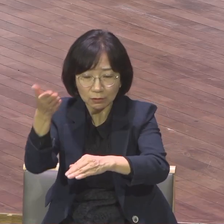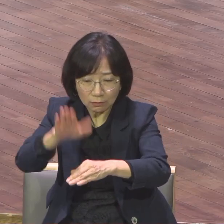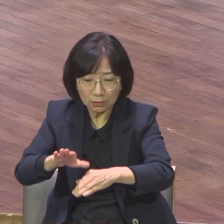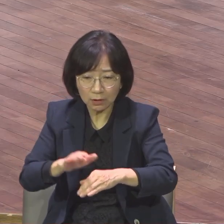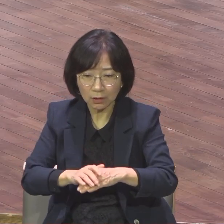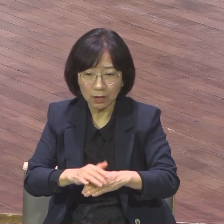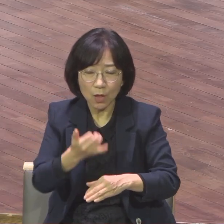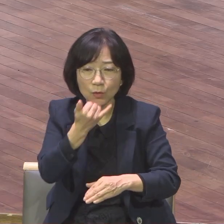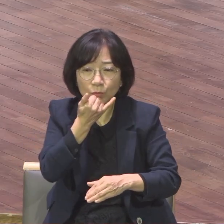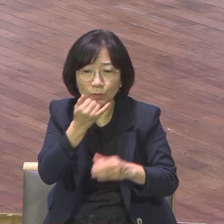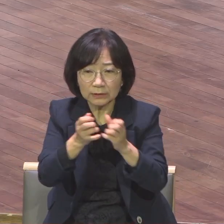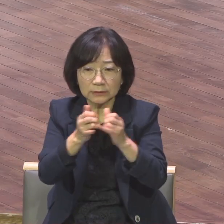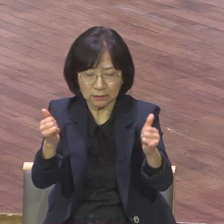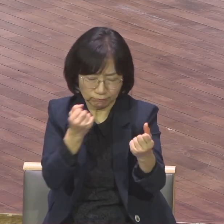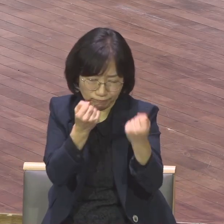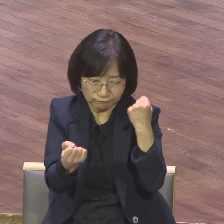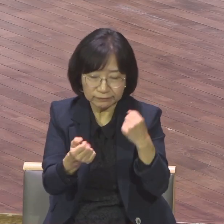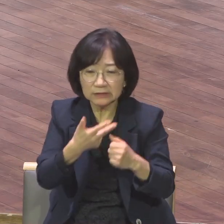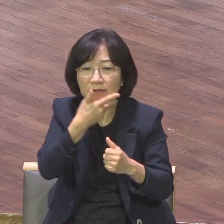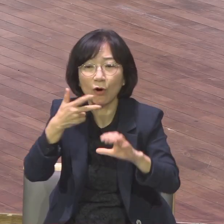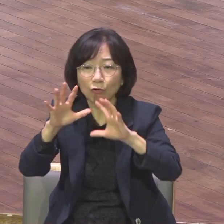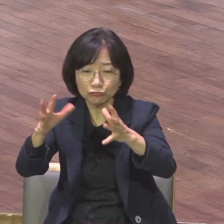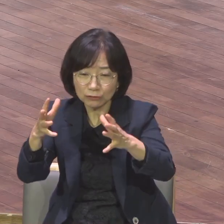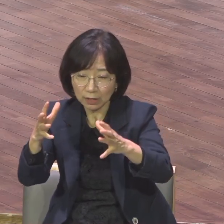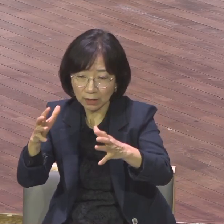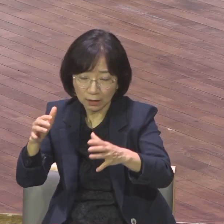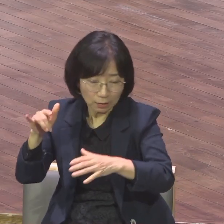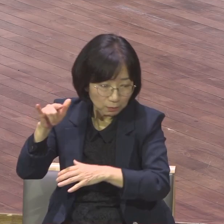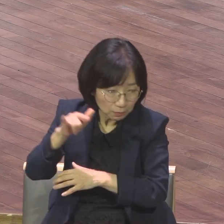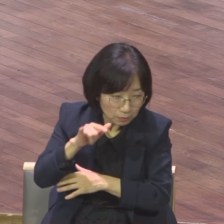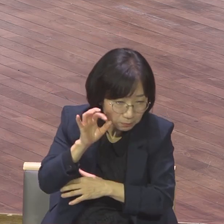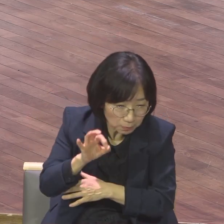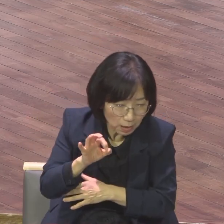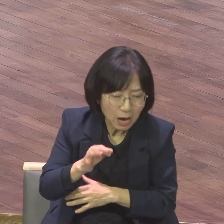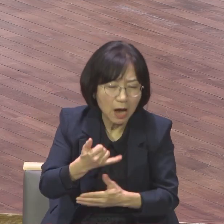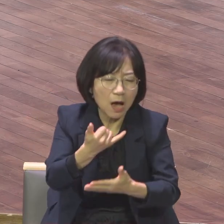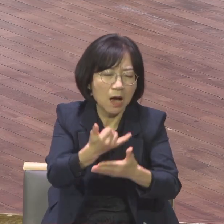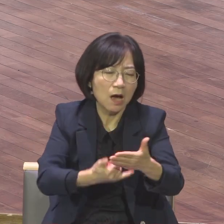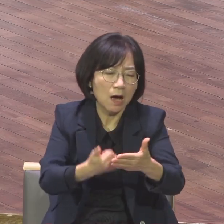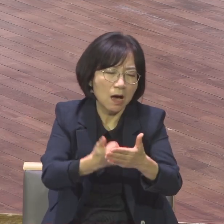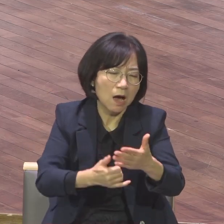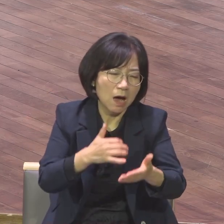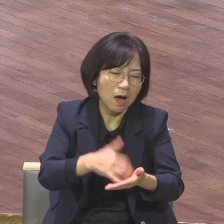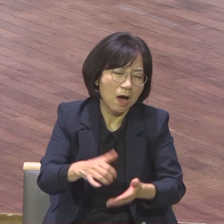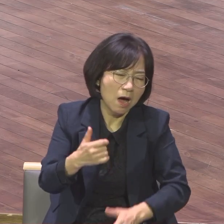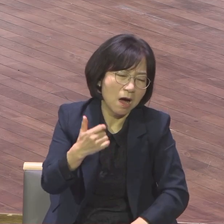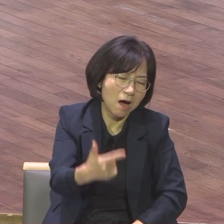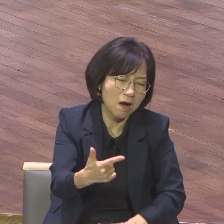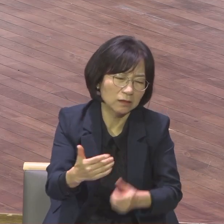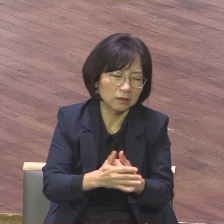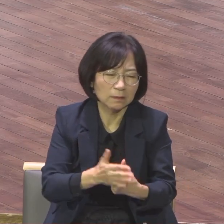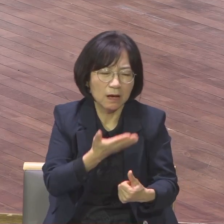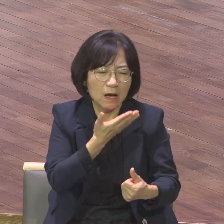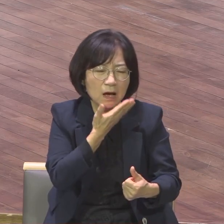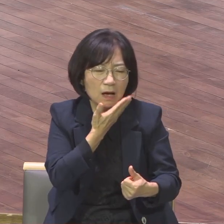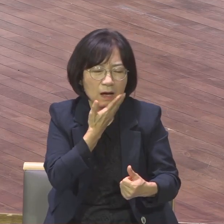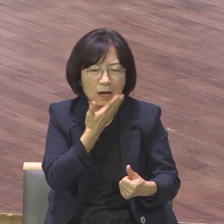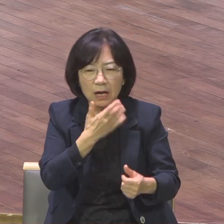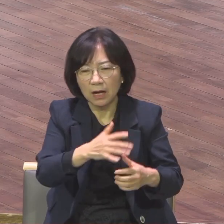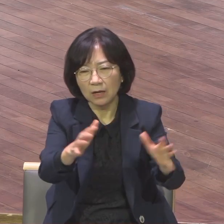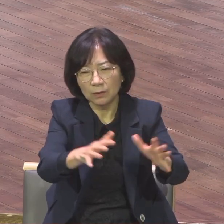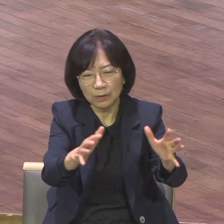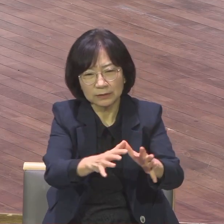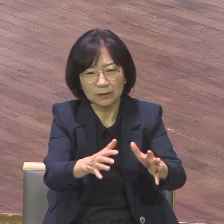고아원 기도를 이분이 기도로 그리고 5만 번 기도 5만 번 응답받았다는 기도의 아버지잖아요.